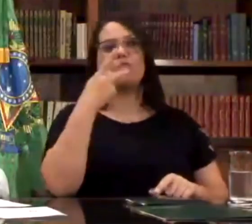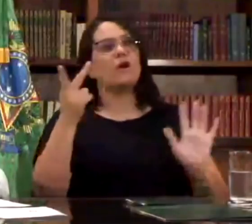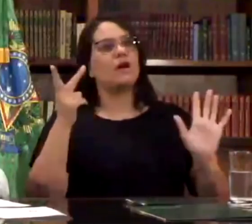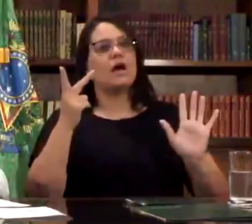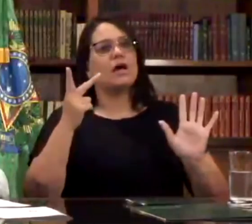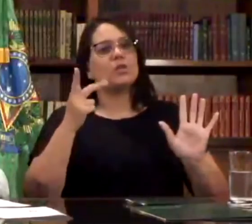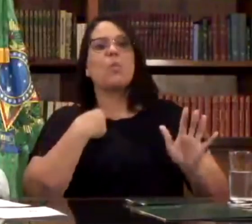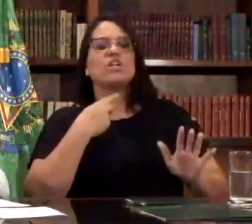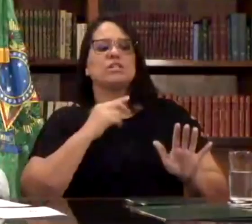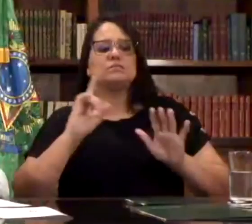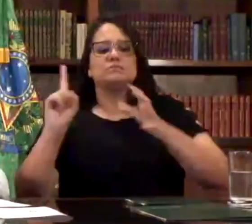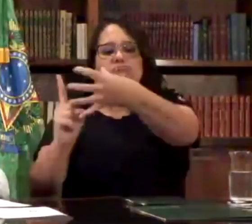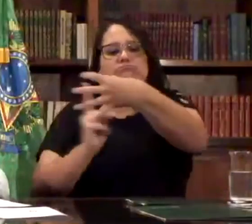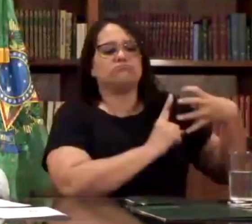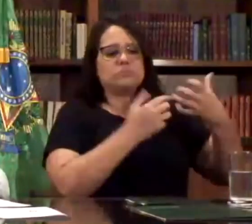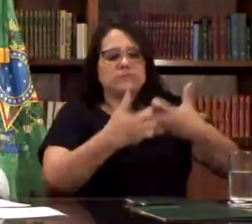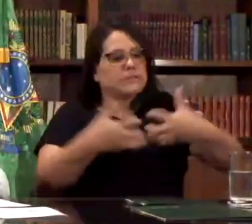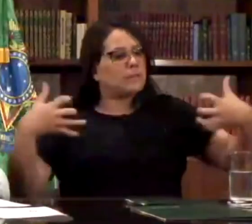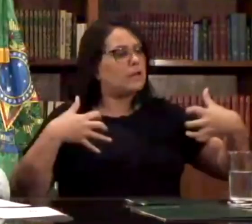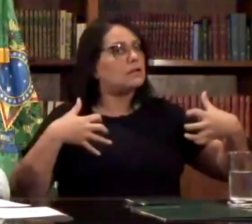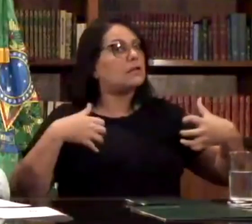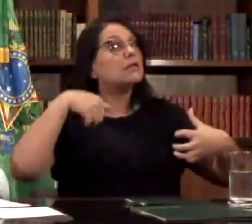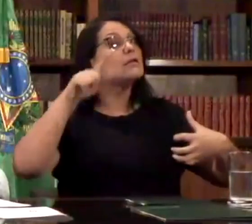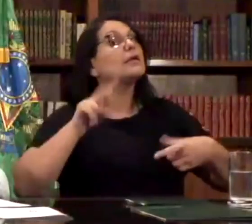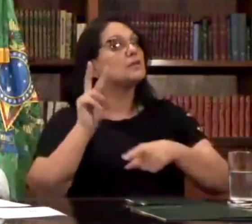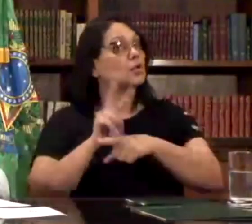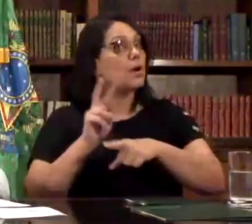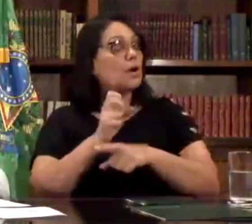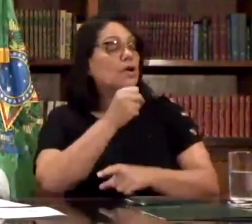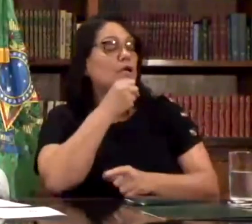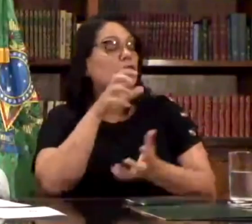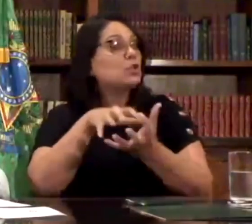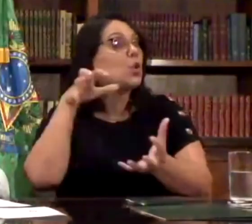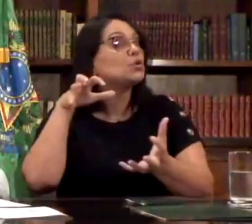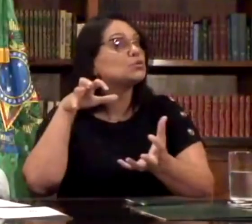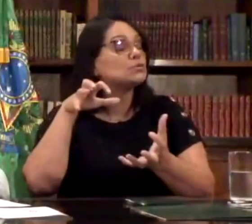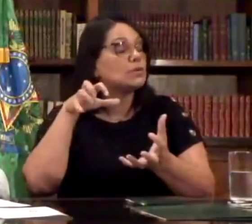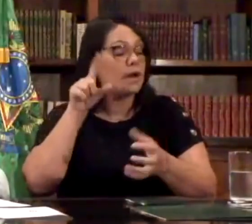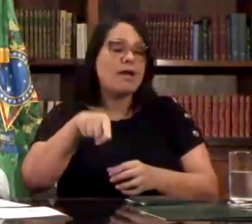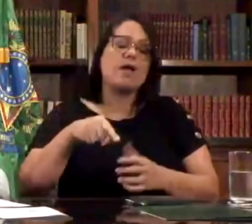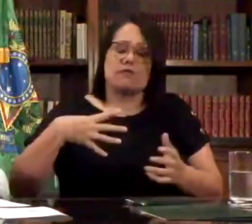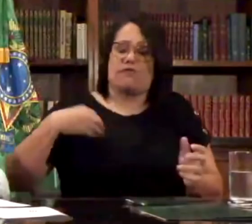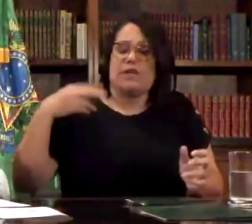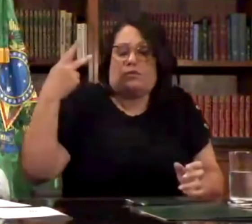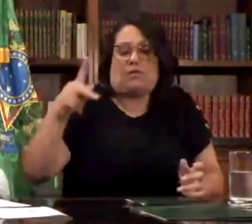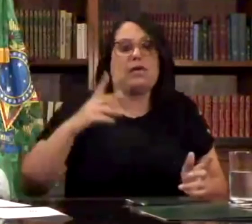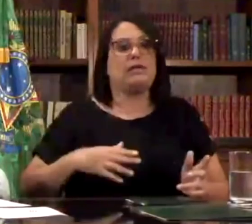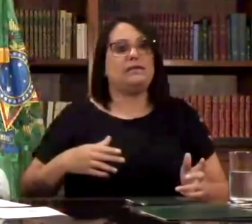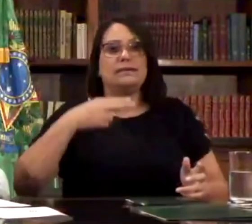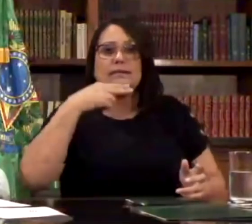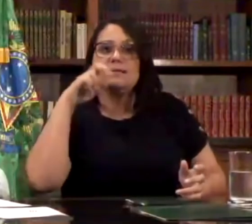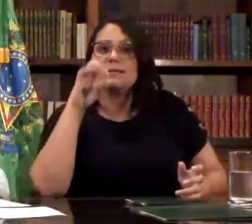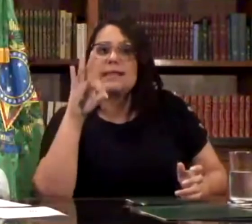do isolamento. E quem toma conta do idoso no primeiro momento são seus filhos, são seus netos. Agora, quando